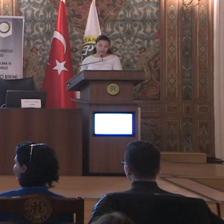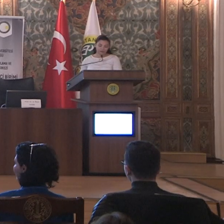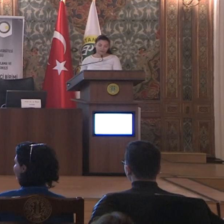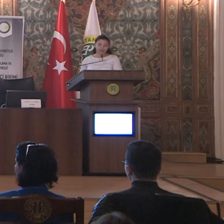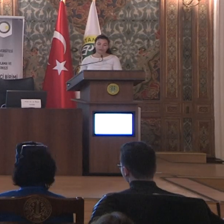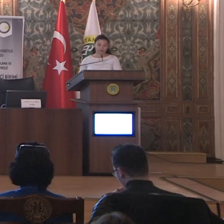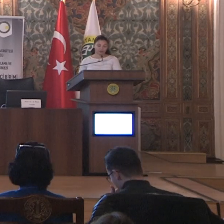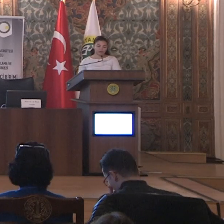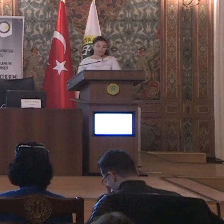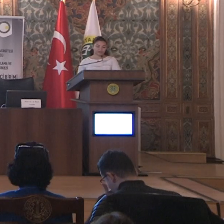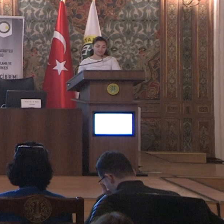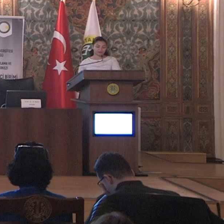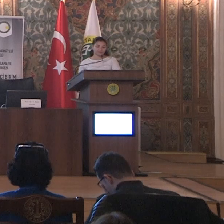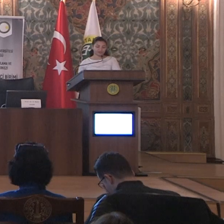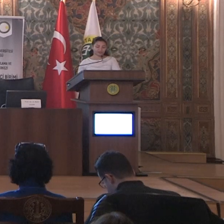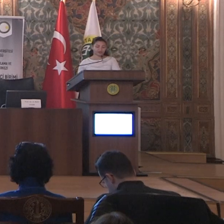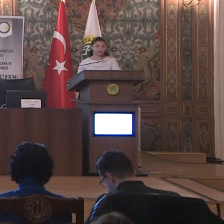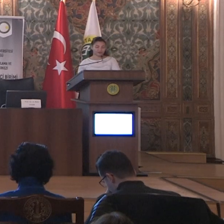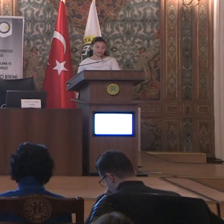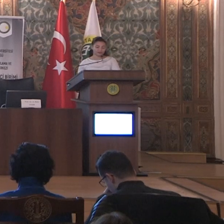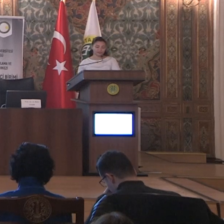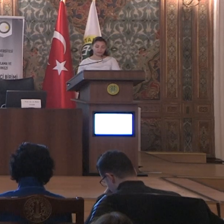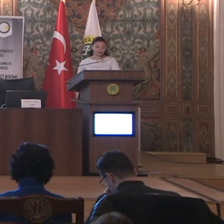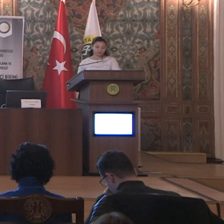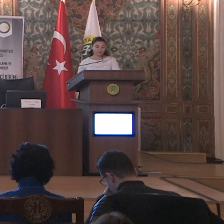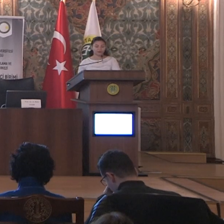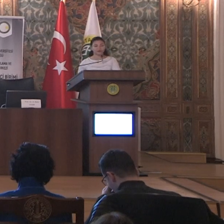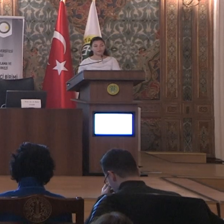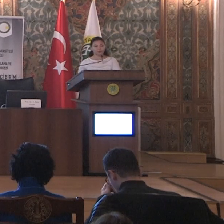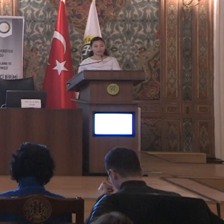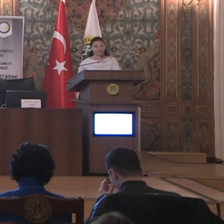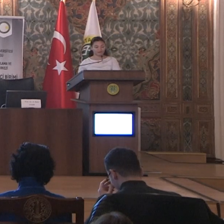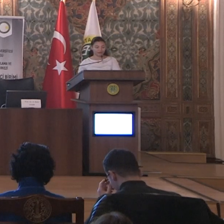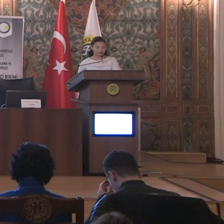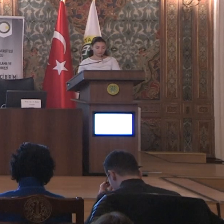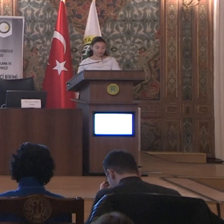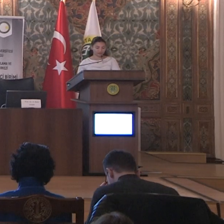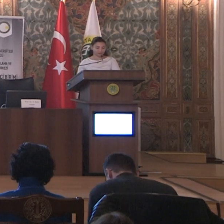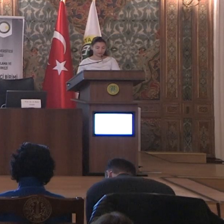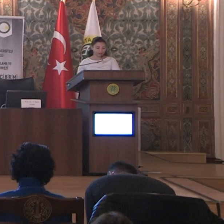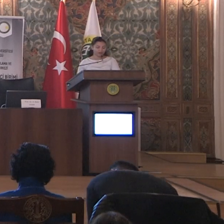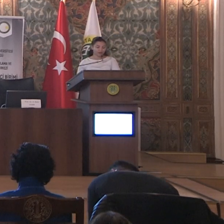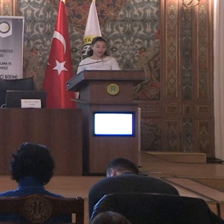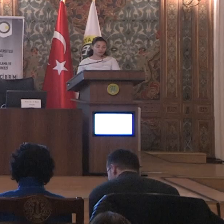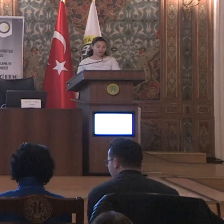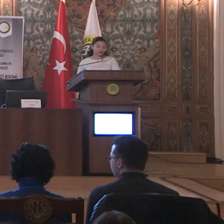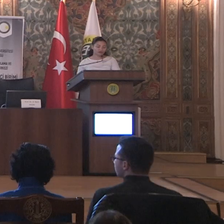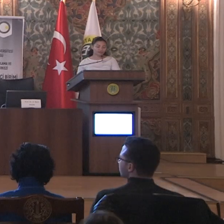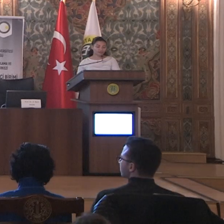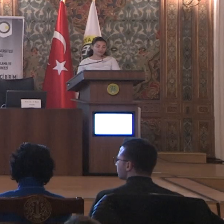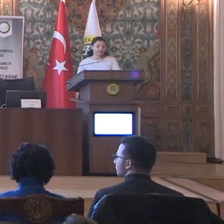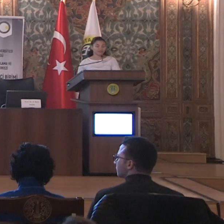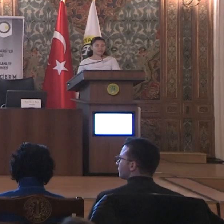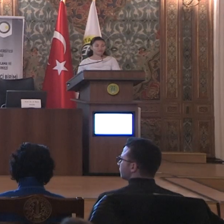Sayın Rektörüm, Sayın Rektör Yardımcılarım, Sayın Dekanlar, Sayın Müdürüm, Sayın Öğretim Üyeleri ve değerli konuklarımız. En